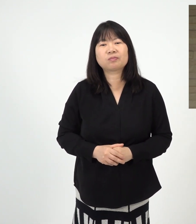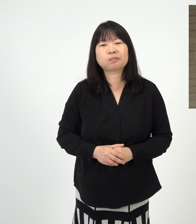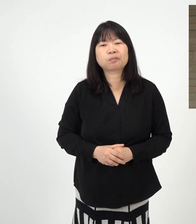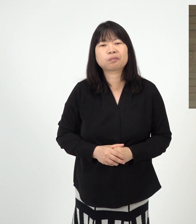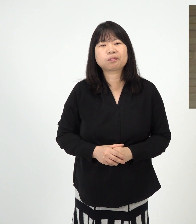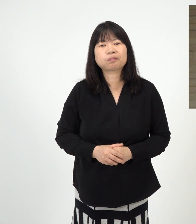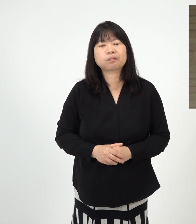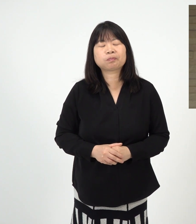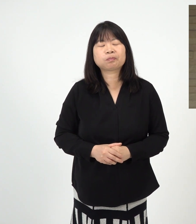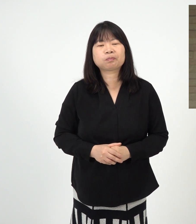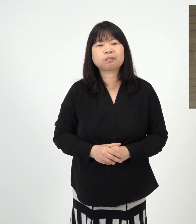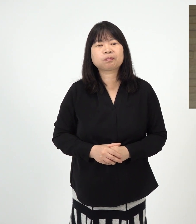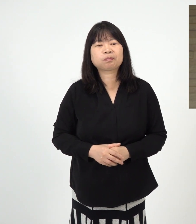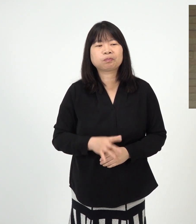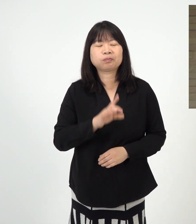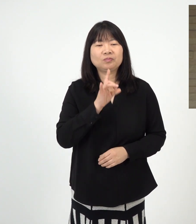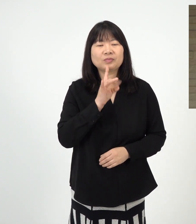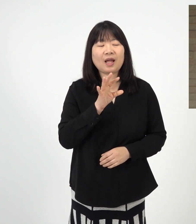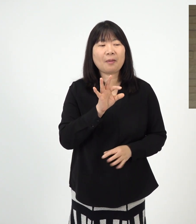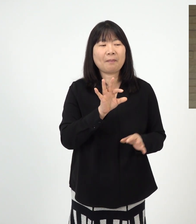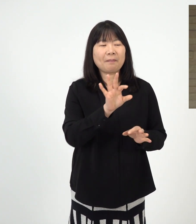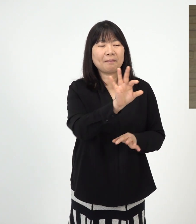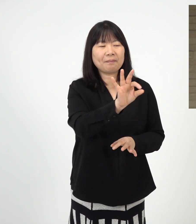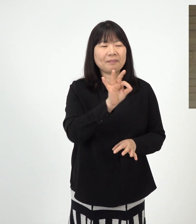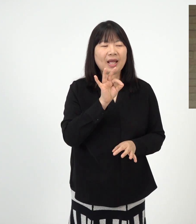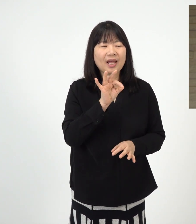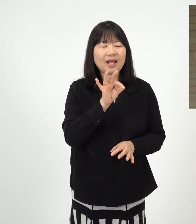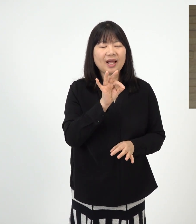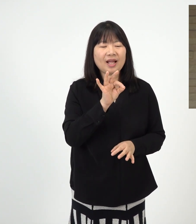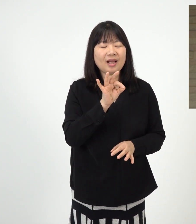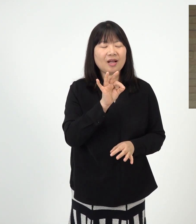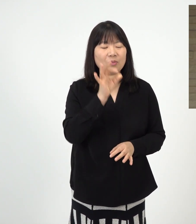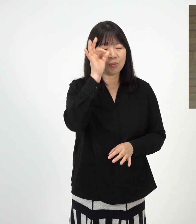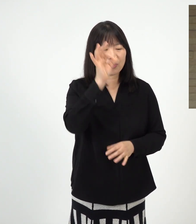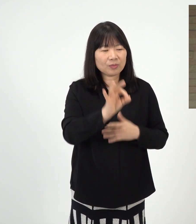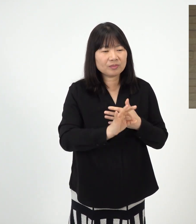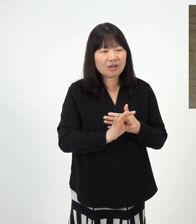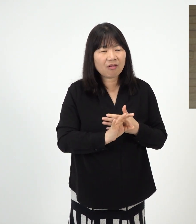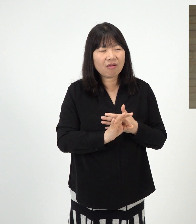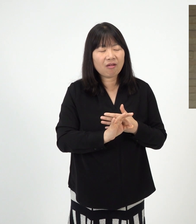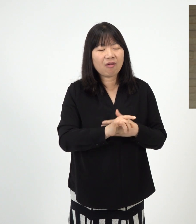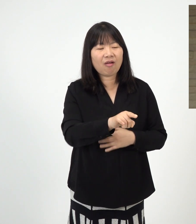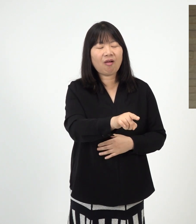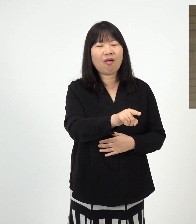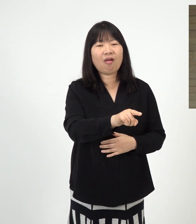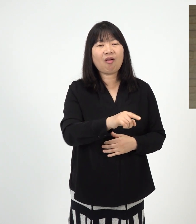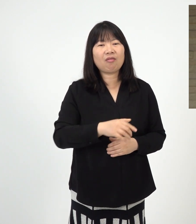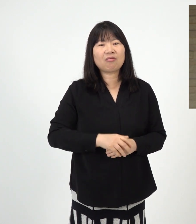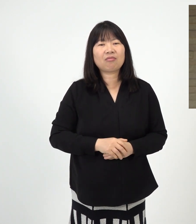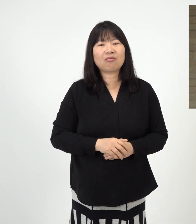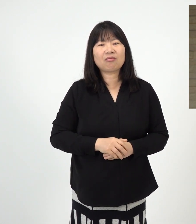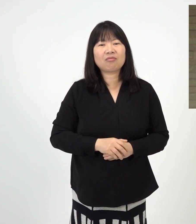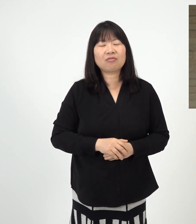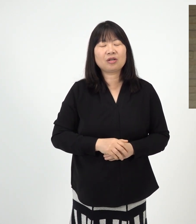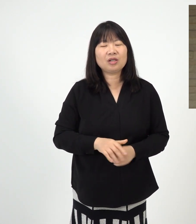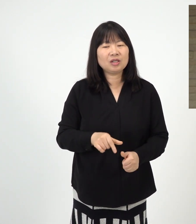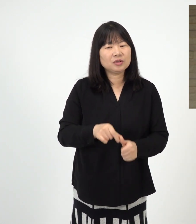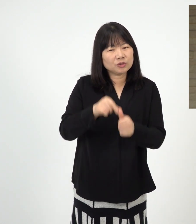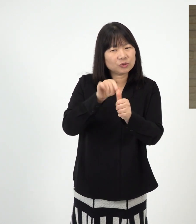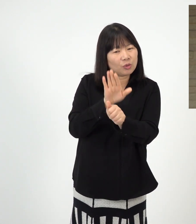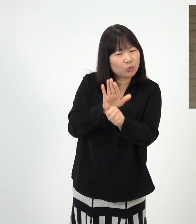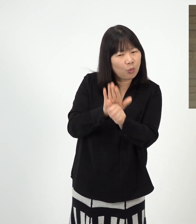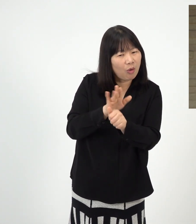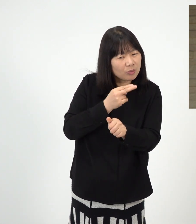이 말만 달랑 빼서 들으면 이런 구제에 빠지고 이런 거 안 하면 지옥